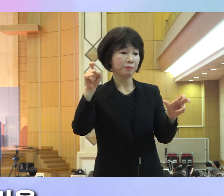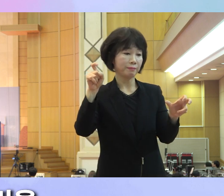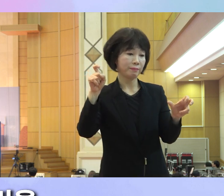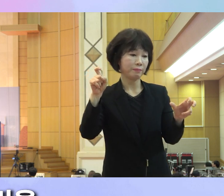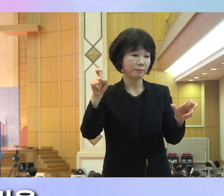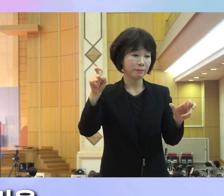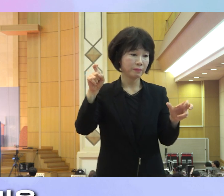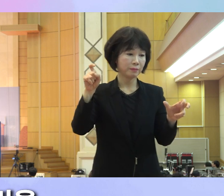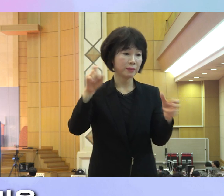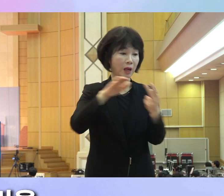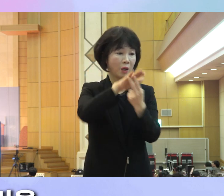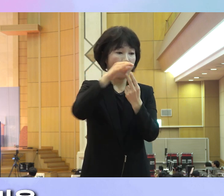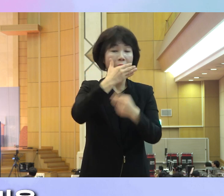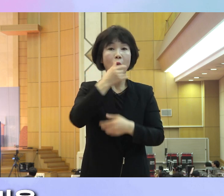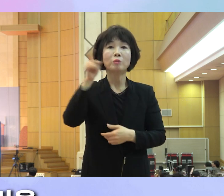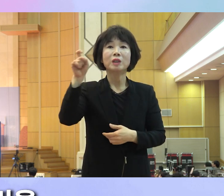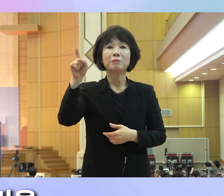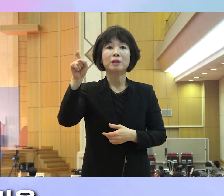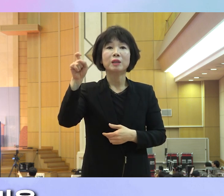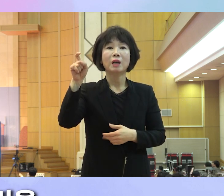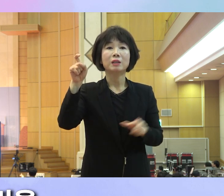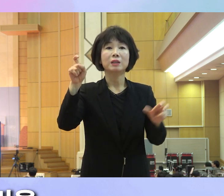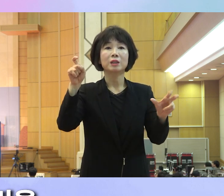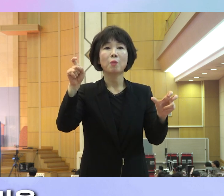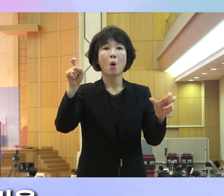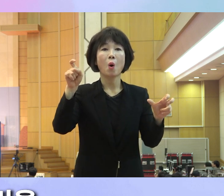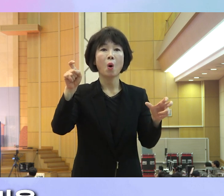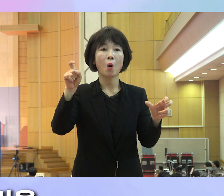27절에 있는 말씀을 보도록 하겠습니다.